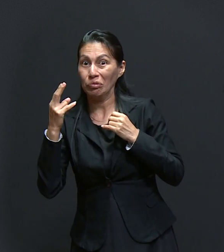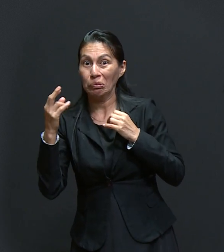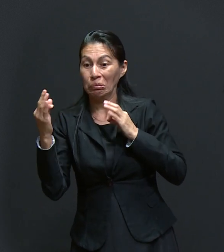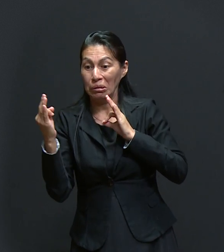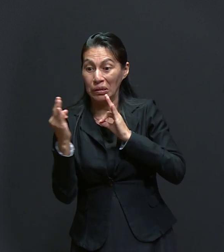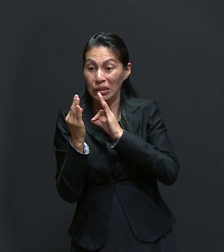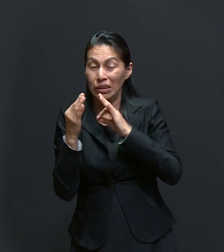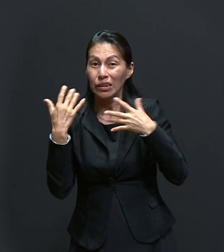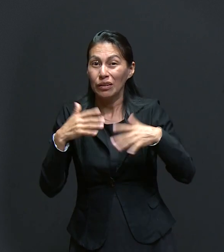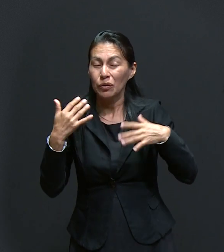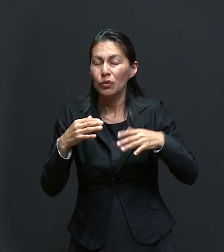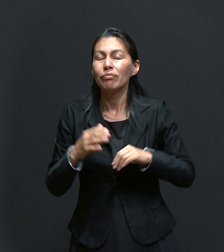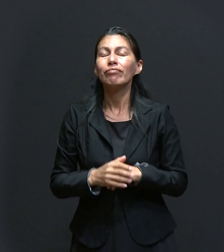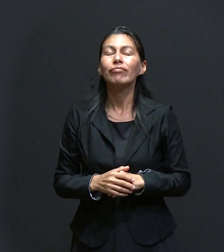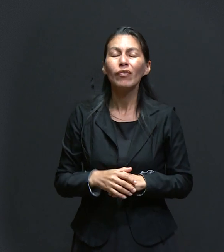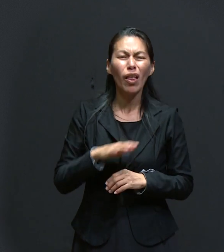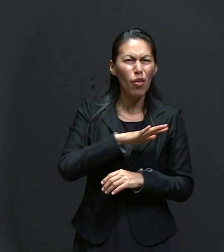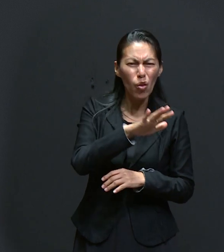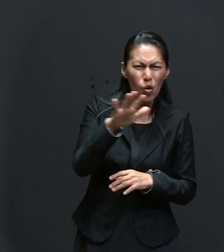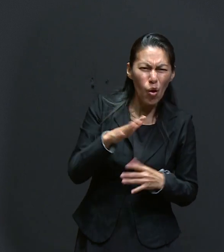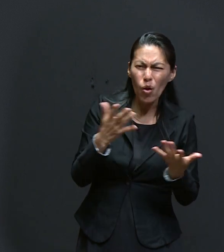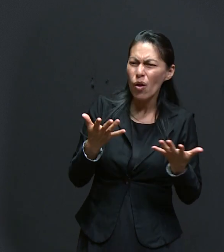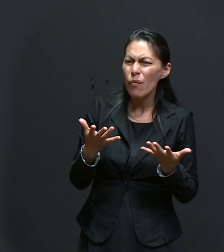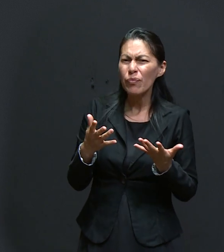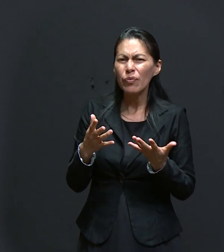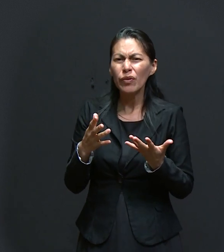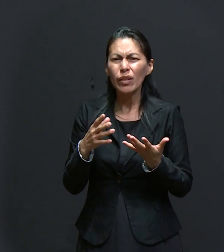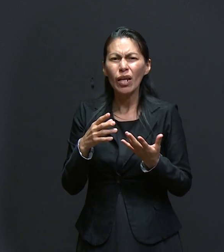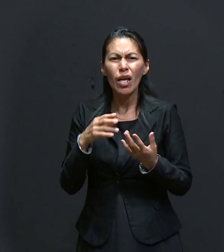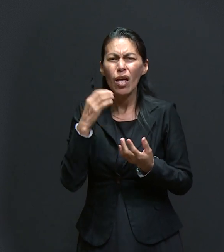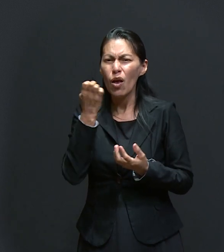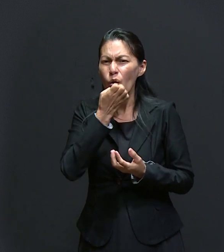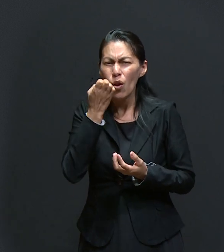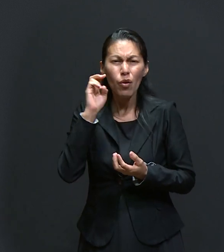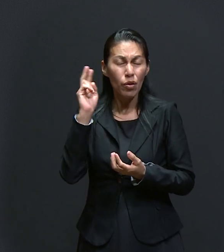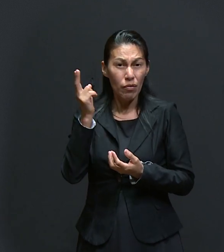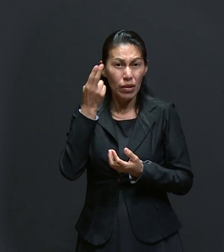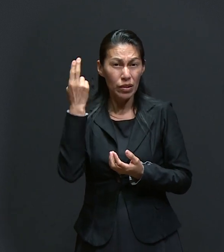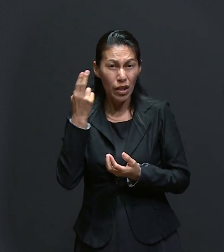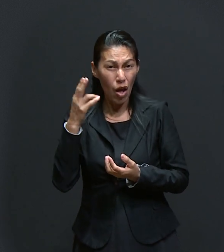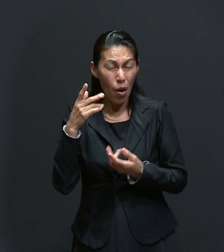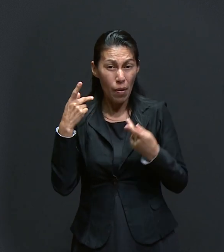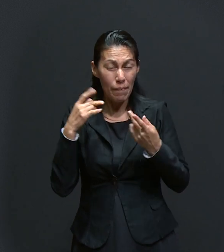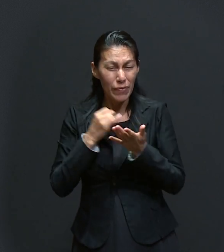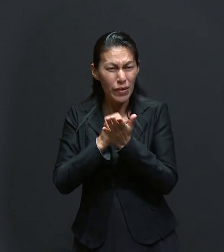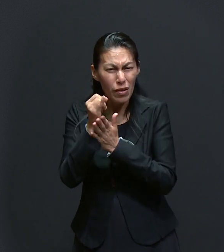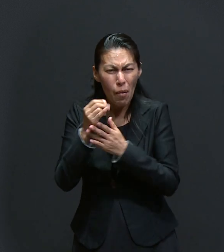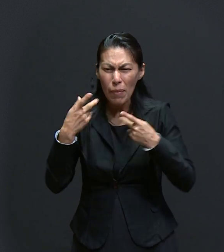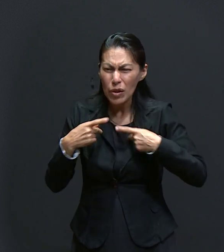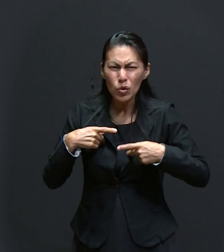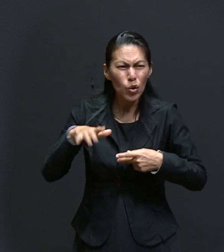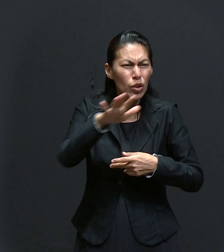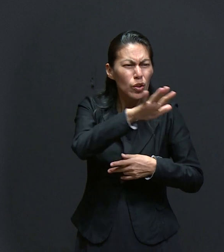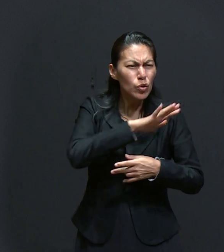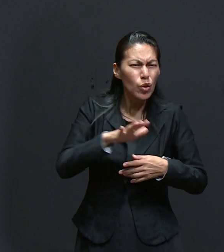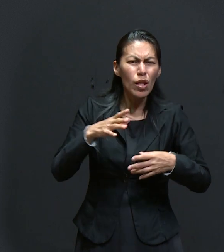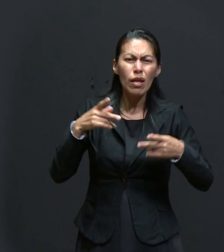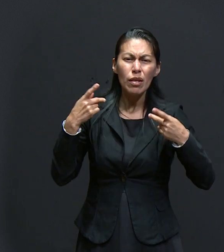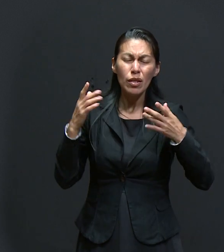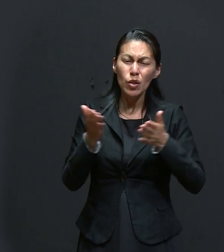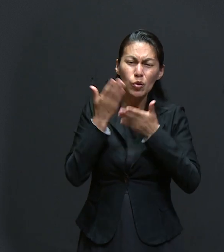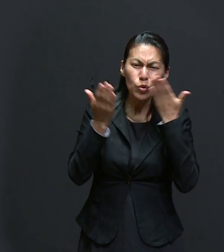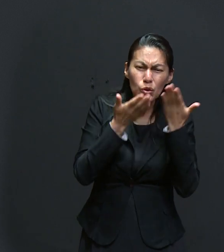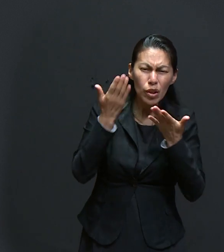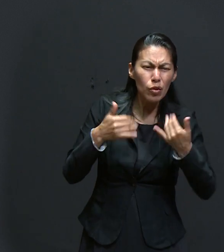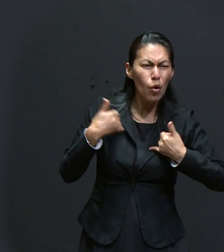nuestra universidad después de estos hechos la administración de la institución decidió evacuar urgentemente a todos los